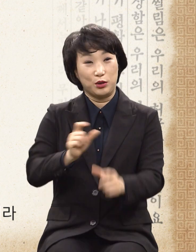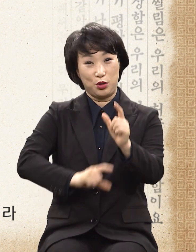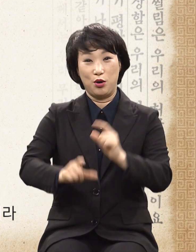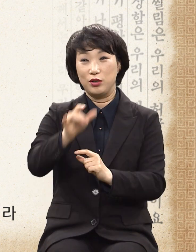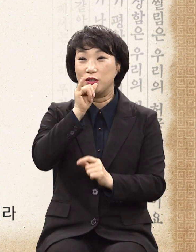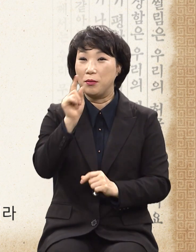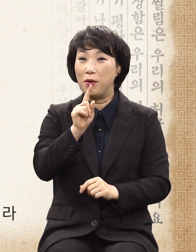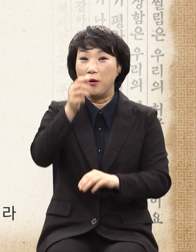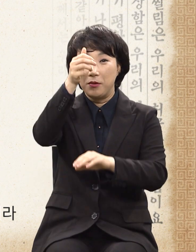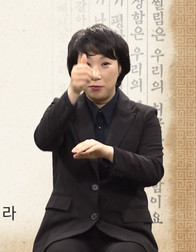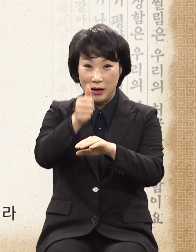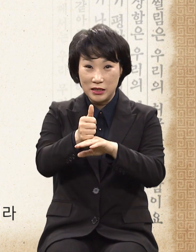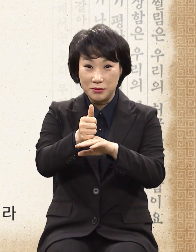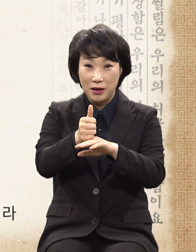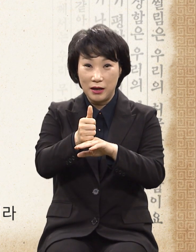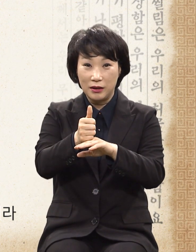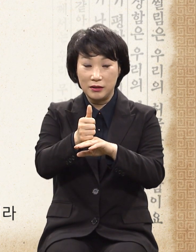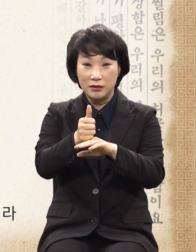모자라서 마지막에